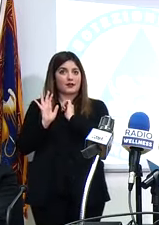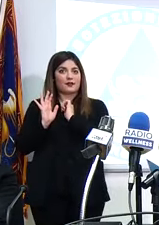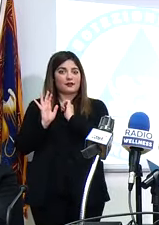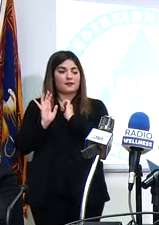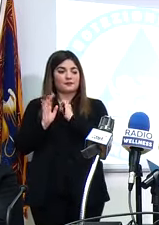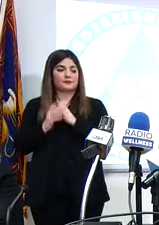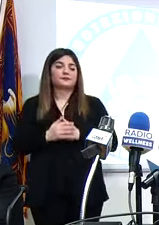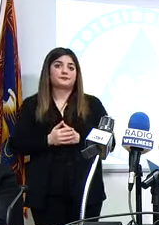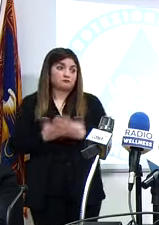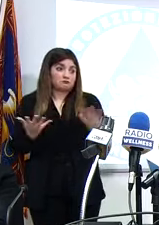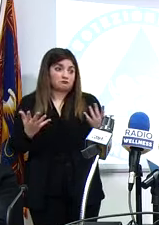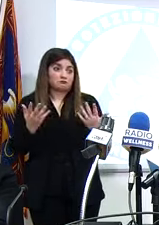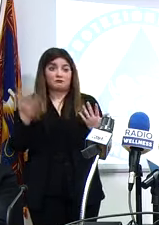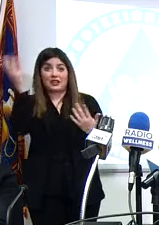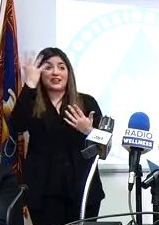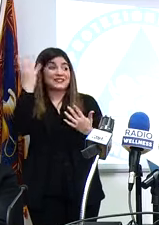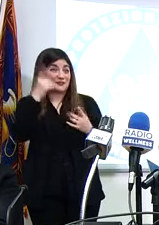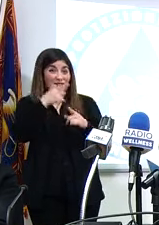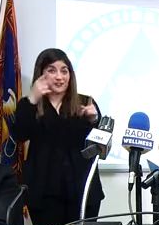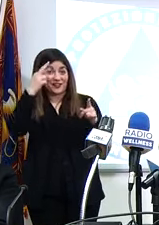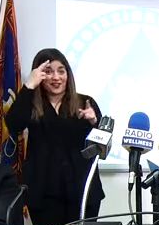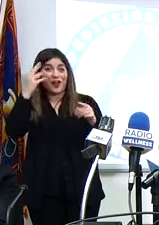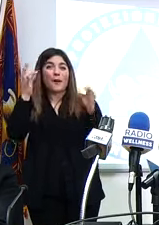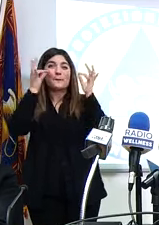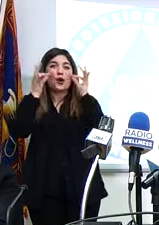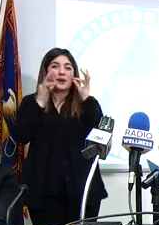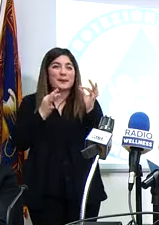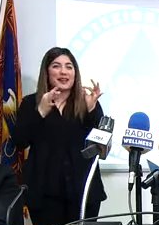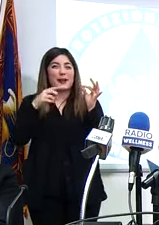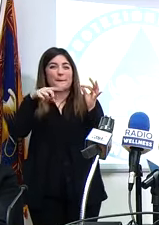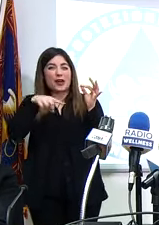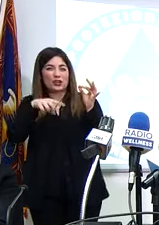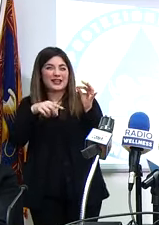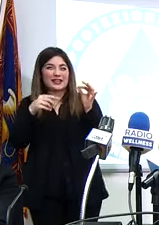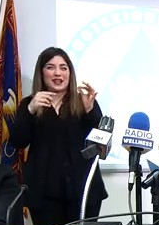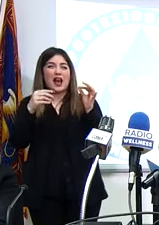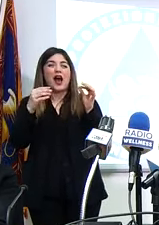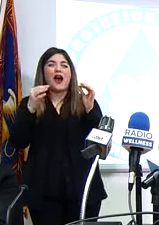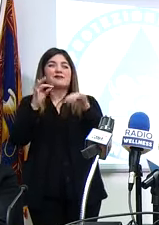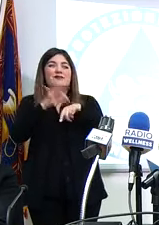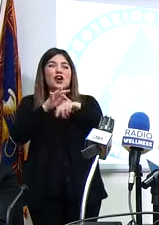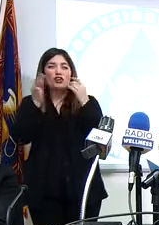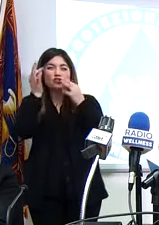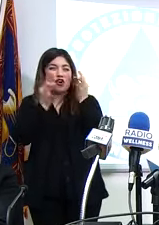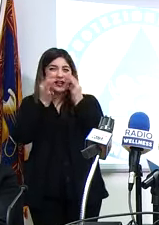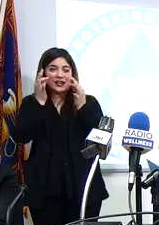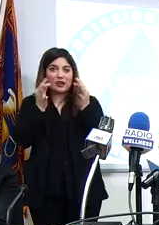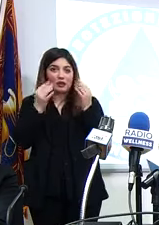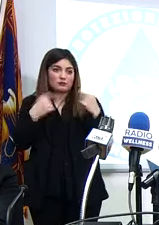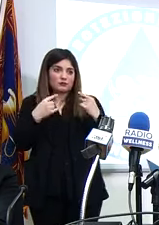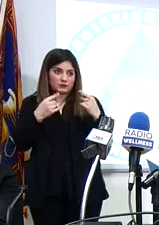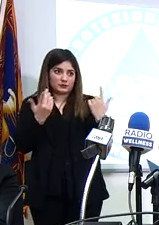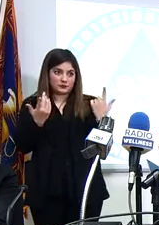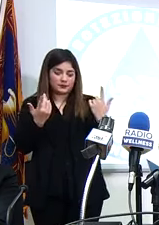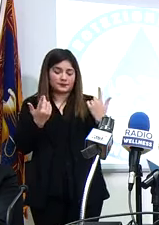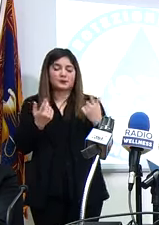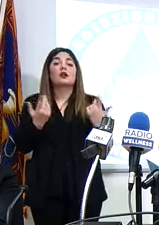l'infezione. Cito il morbillo, per esempio, la rosolia, la parotite. E guarda caso hanno l'efficacia che hanno questi 2 vaccini qua.